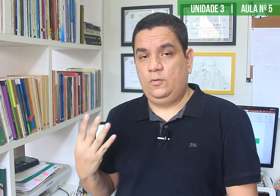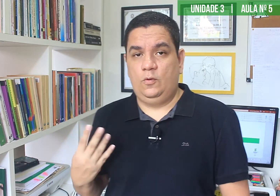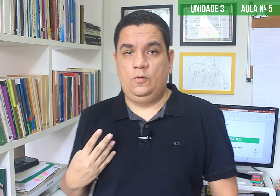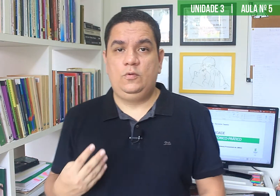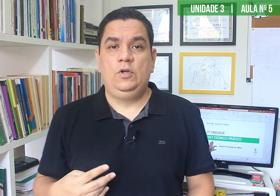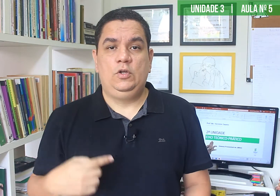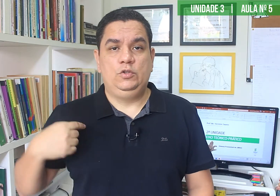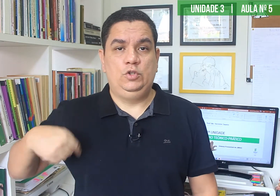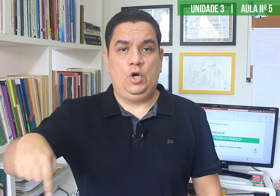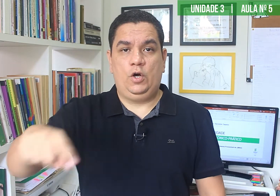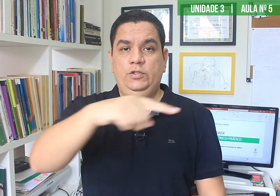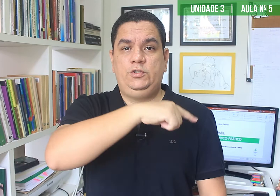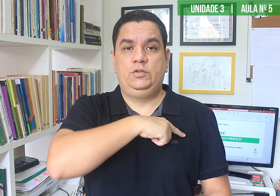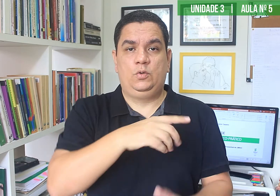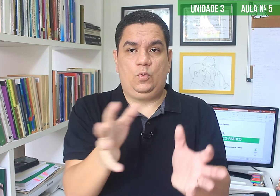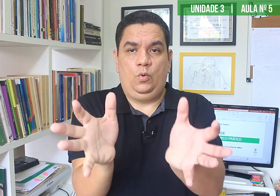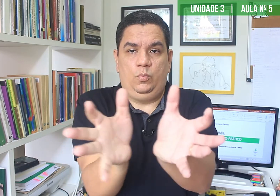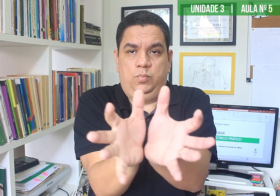ou nós grupo.